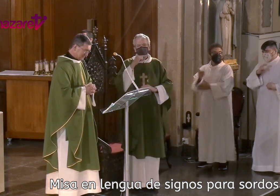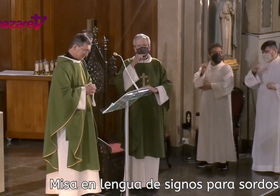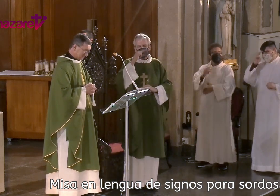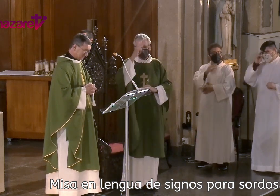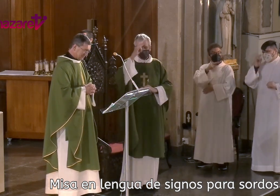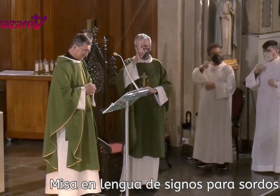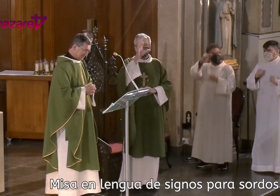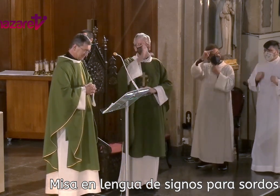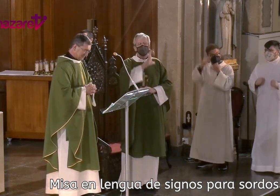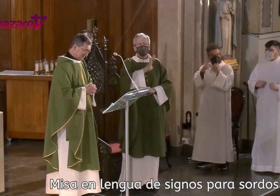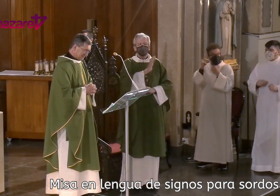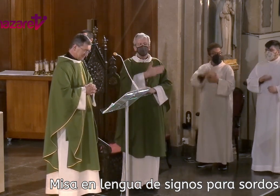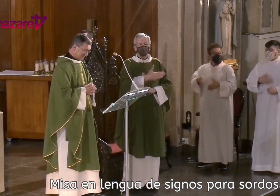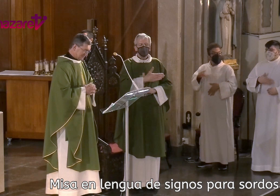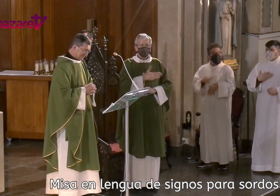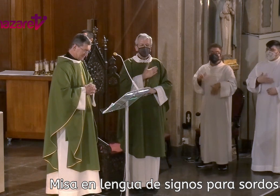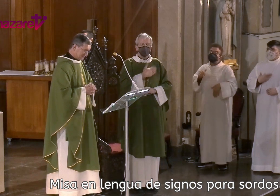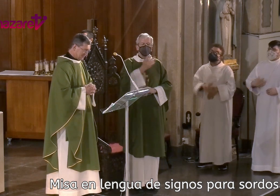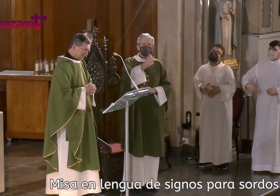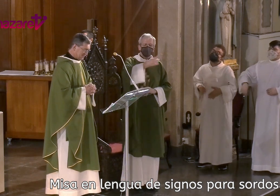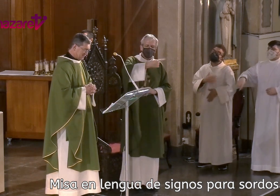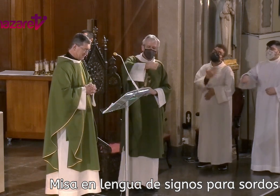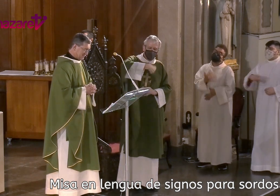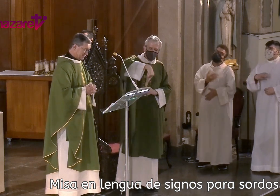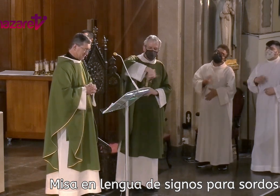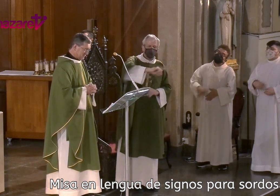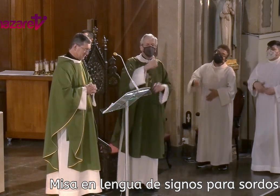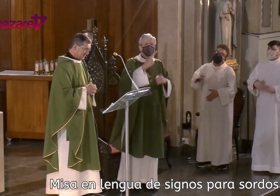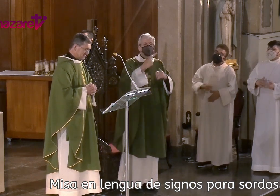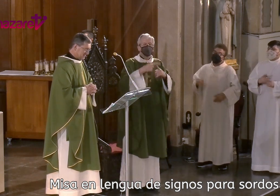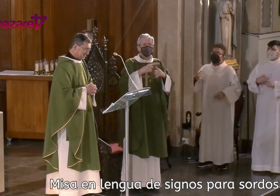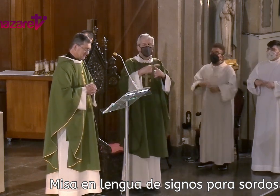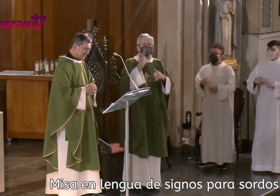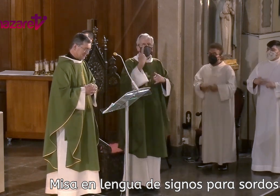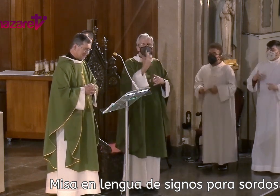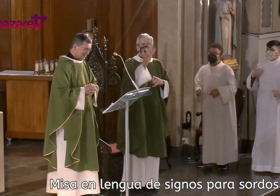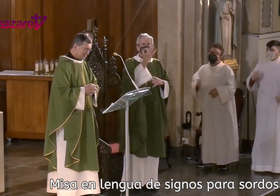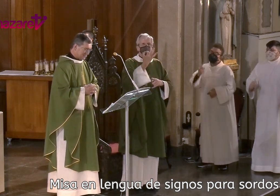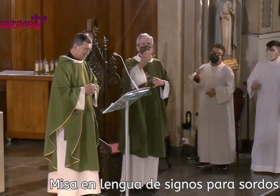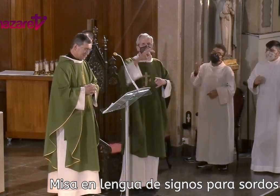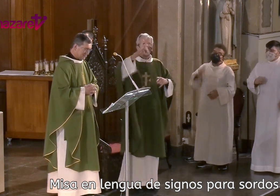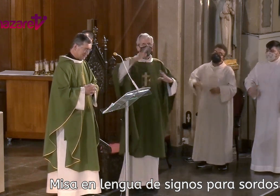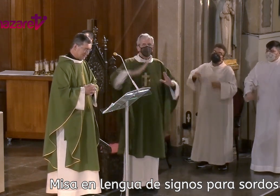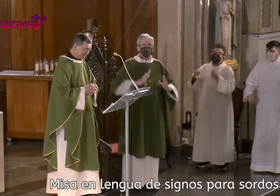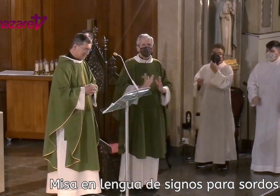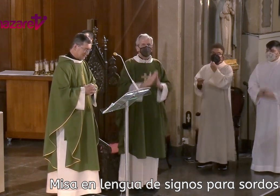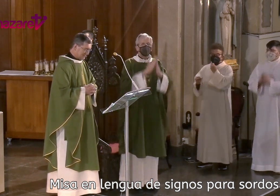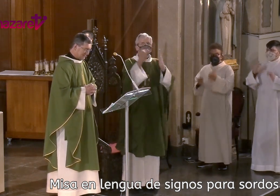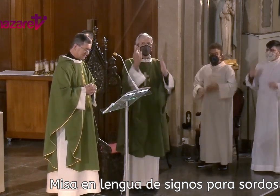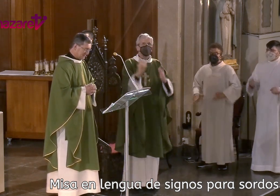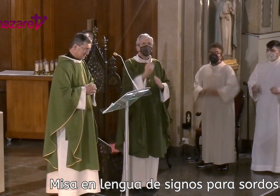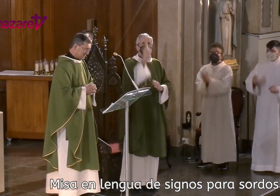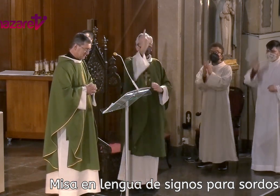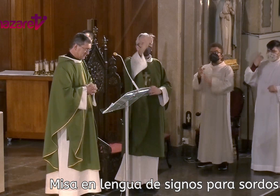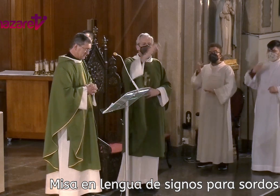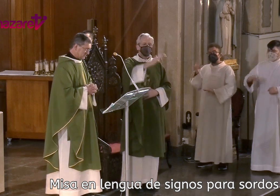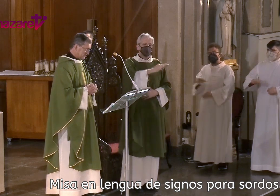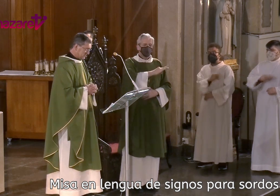la derecha del Padre, ten piedad de nosotros, porque solo tú eres santo, solo tú,